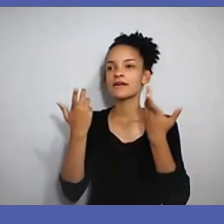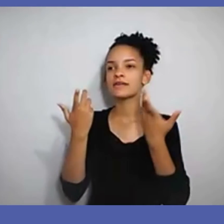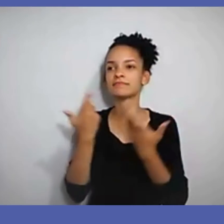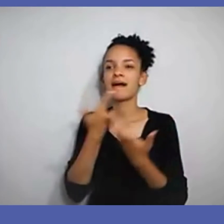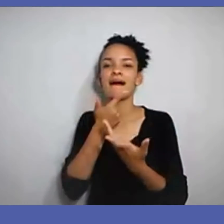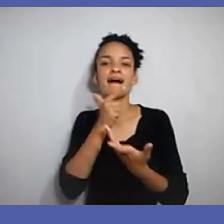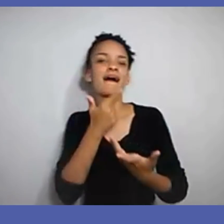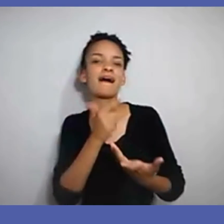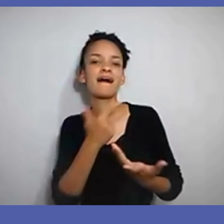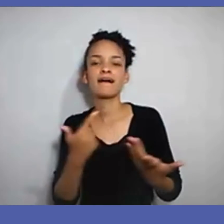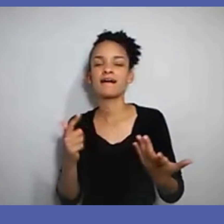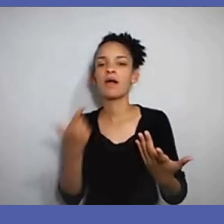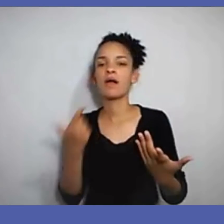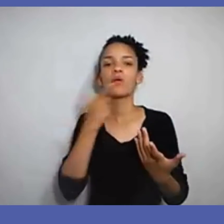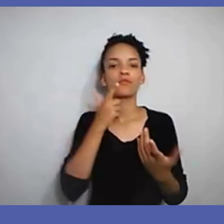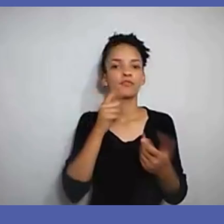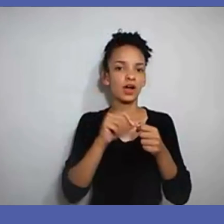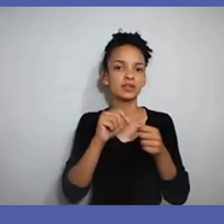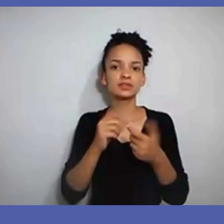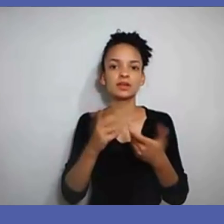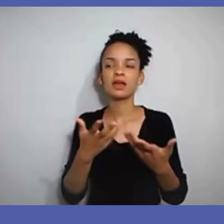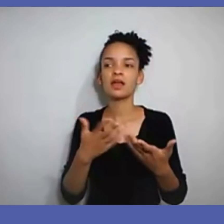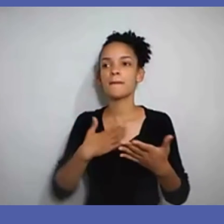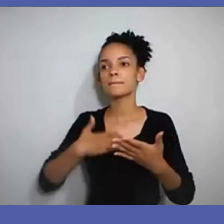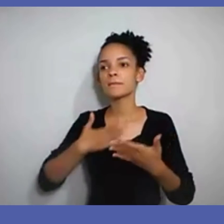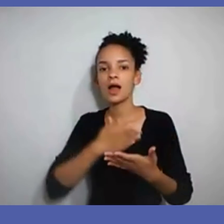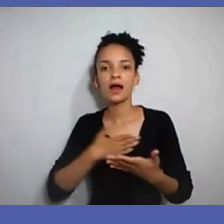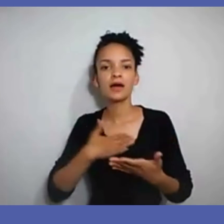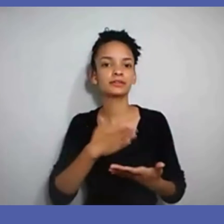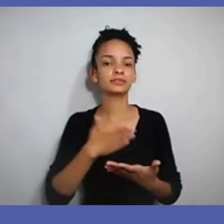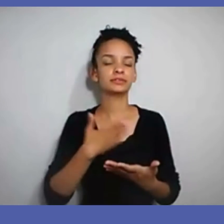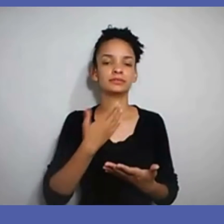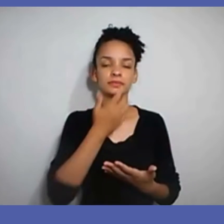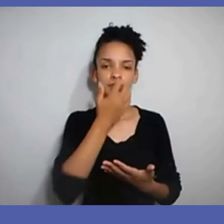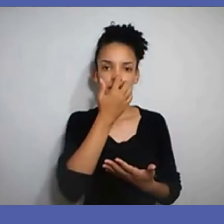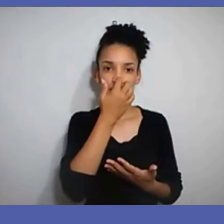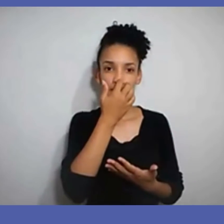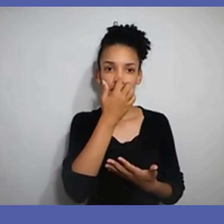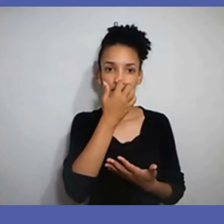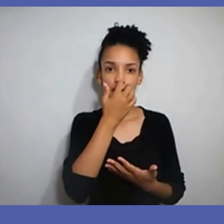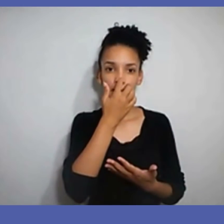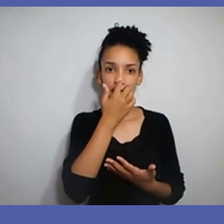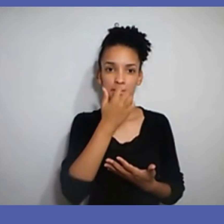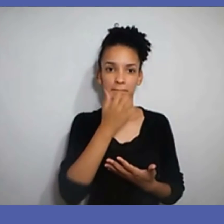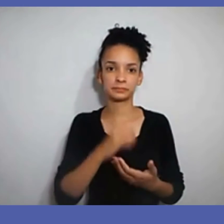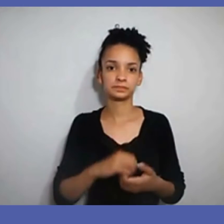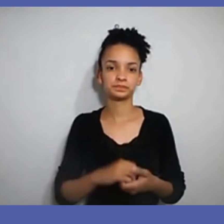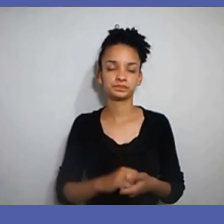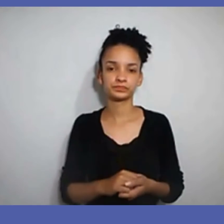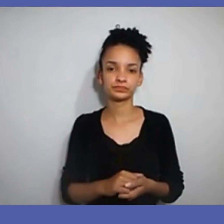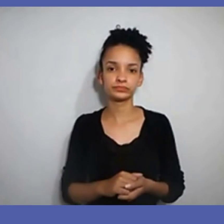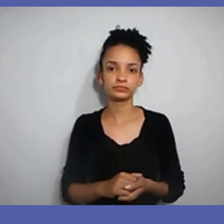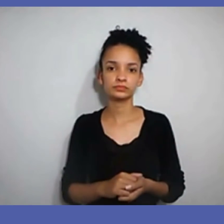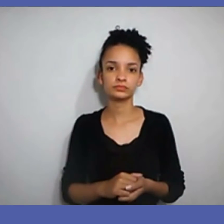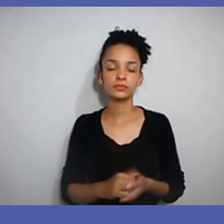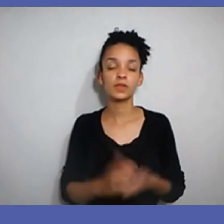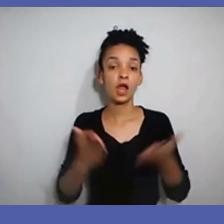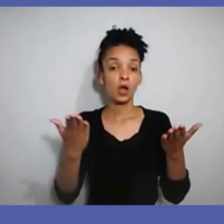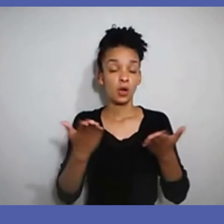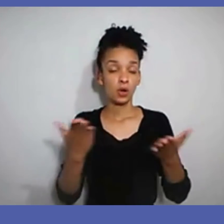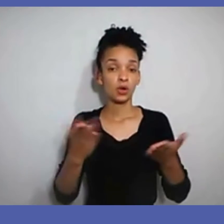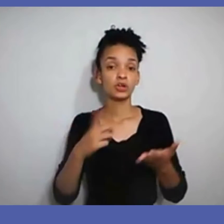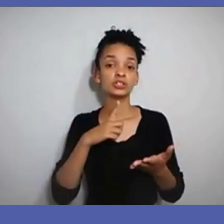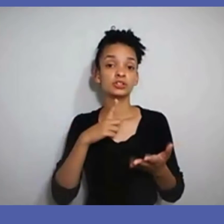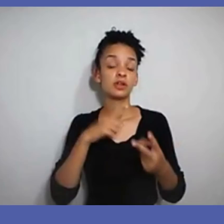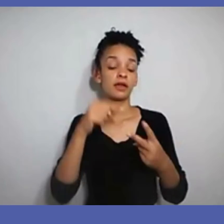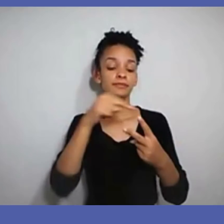3 indústrias, irmãos, que florescem desde esse momento até os dias de hoje, que é a indústria de alimentação, de bebidas, não é